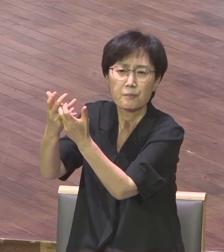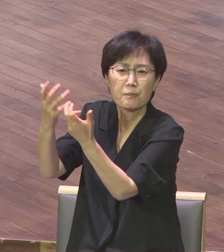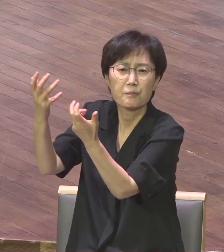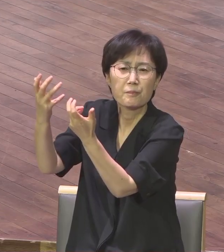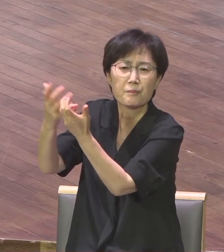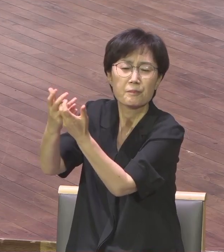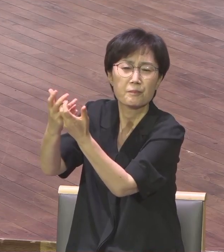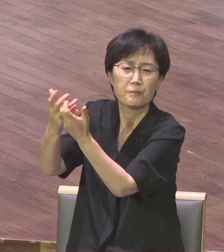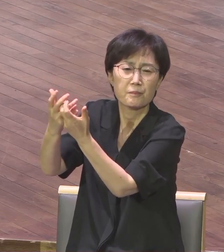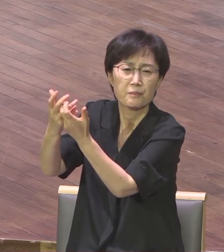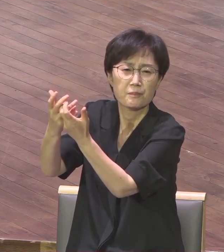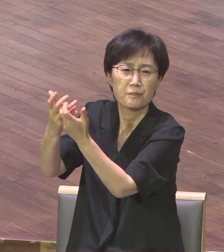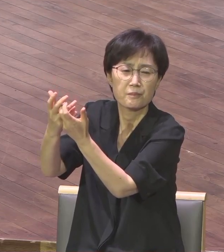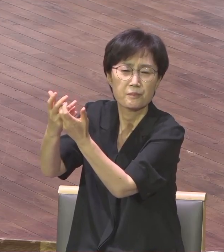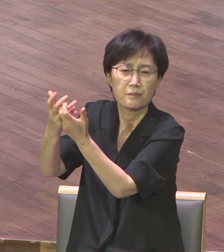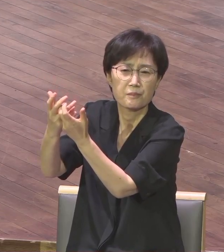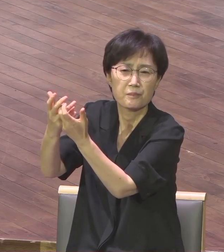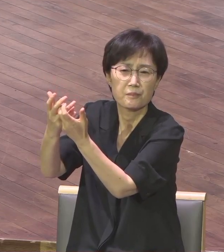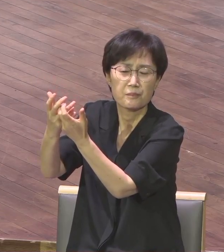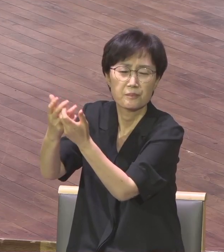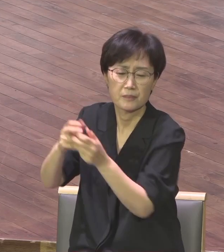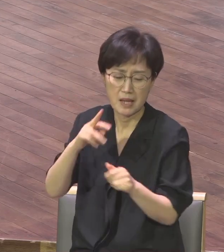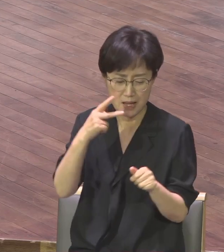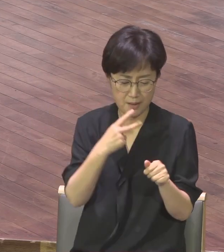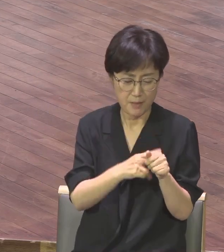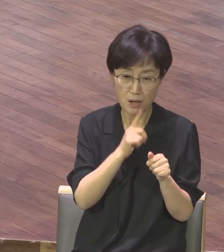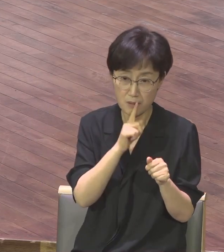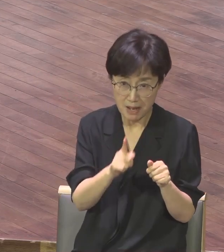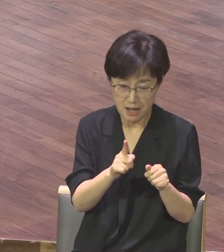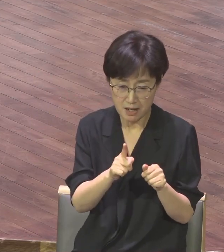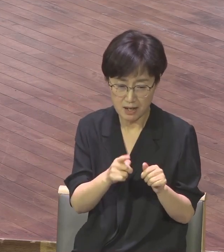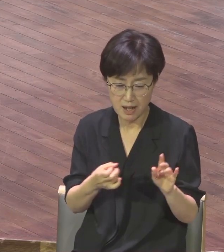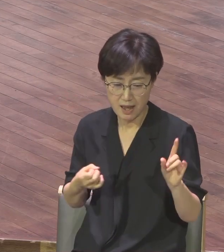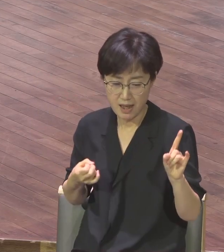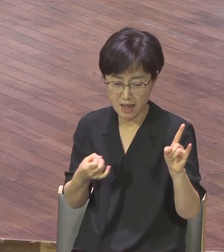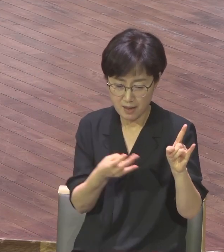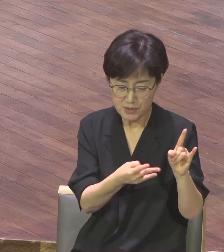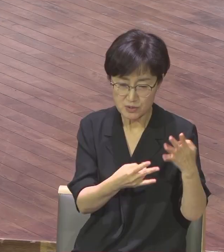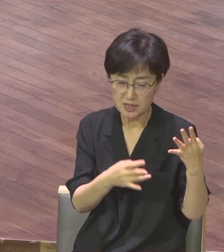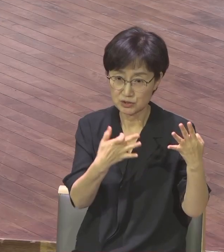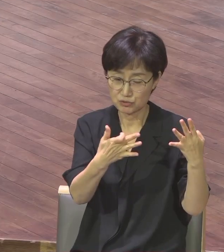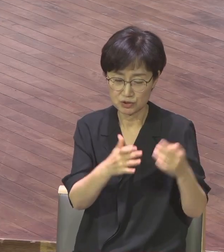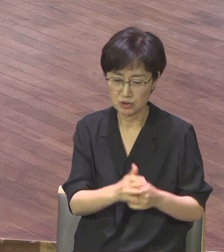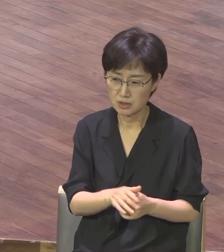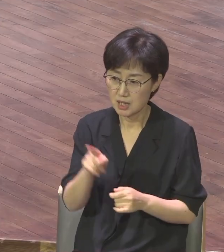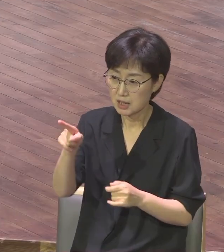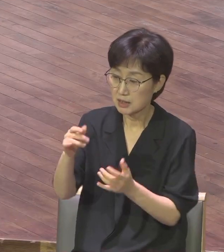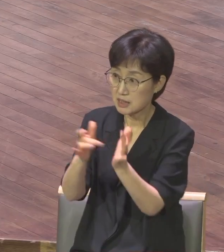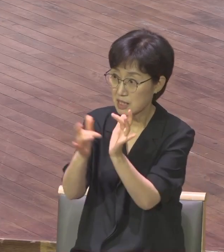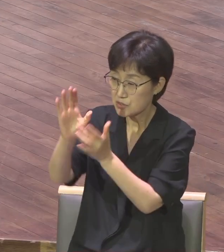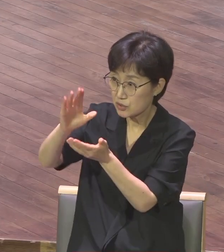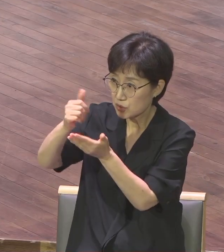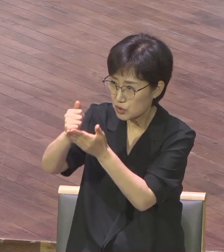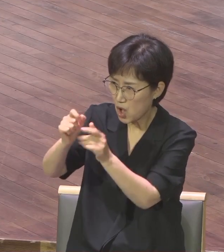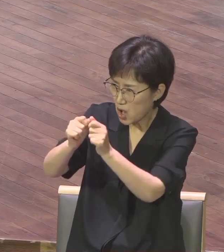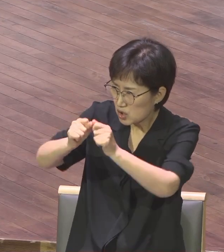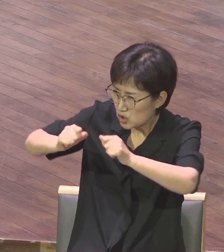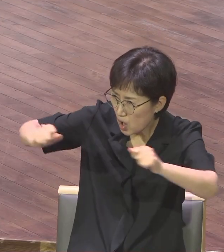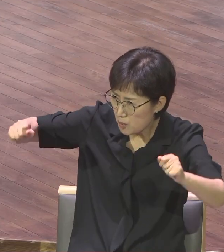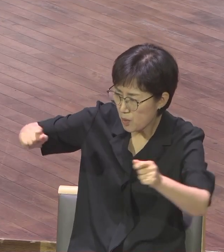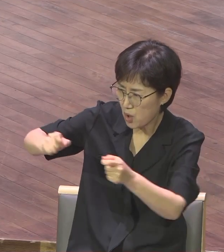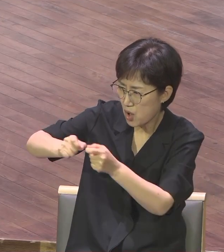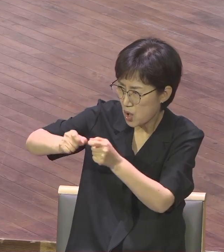있어요. 그래서 사도 바울은 에베소 4장 19절에 이렇게 강조합니다. 그 넓이와 길이와 높이와